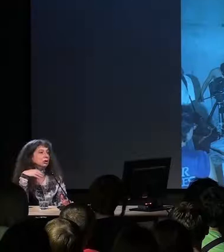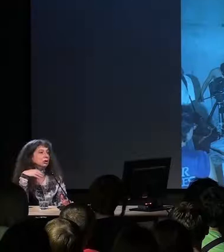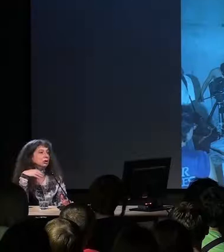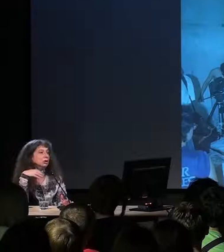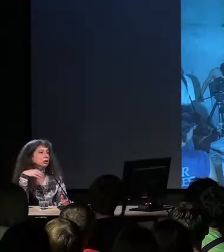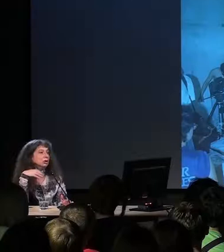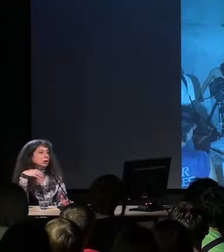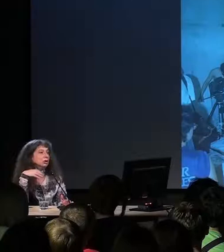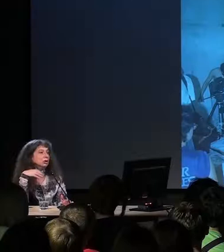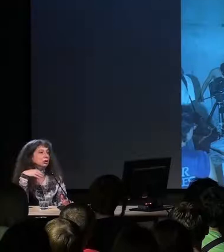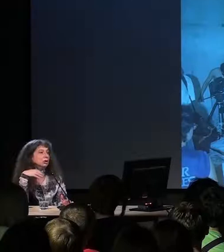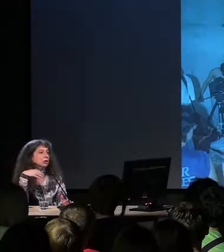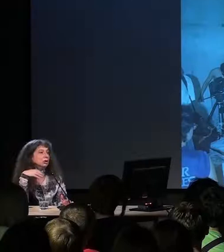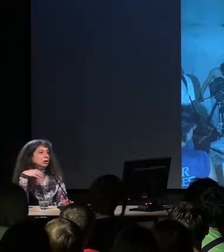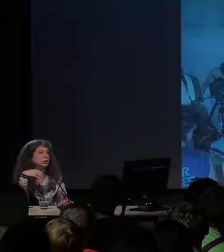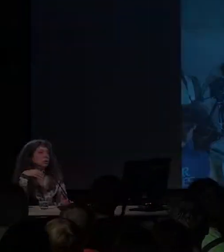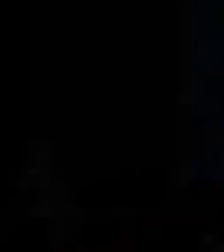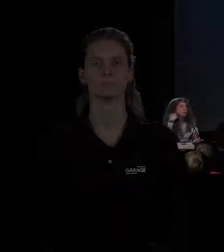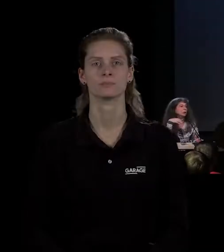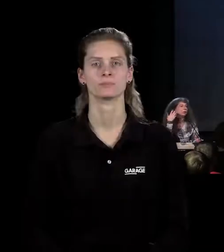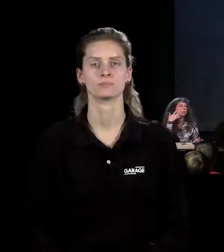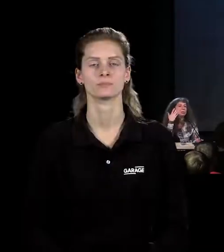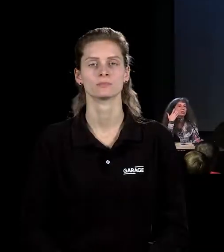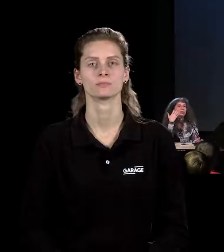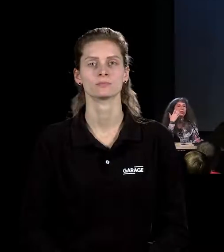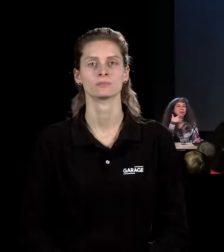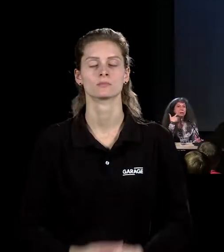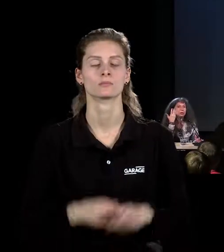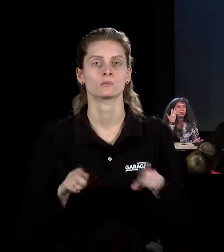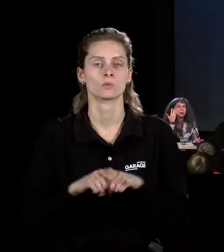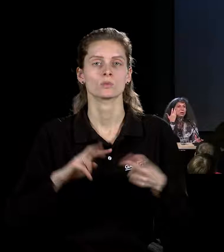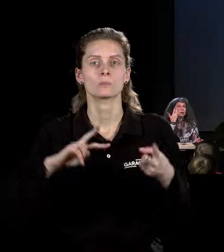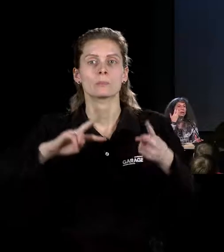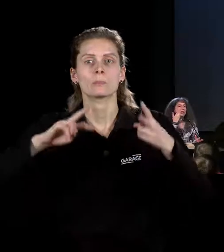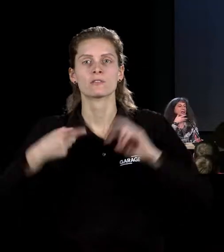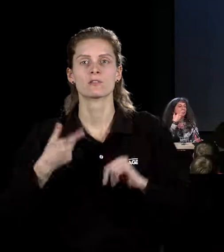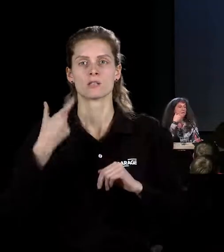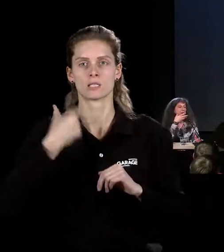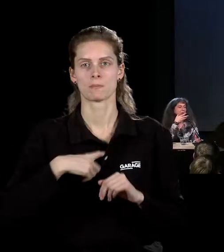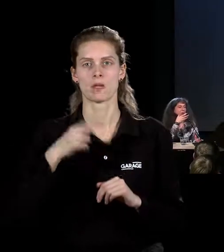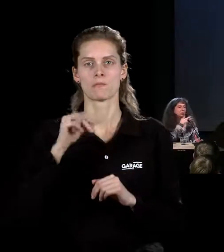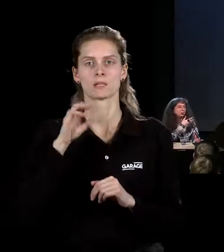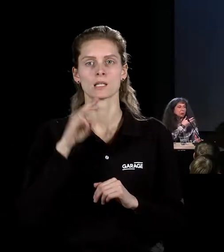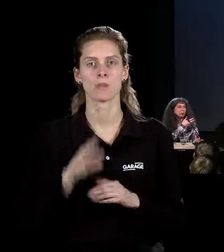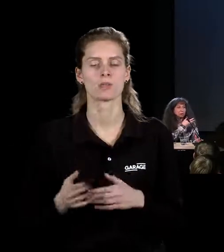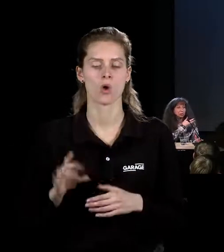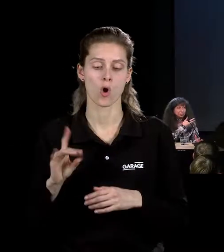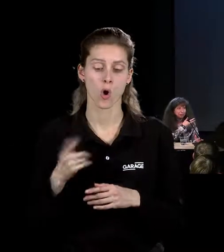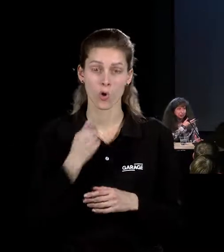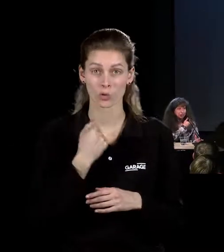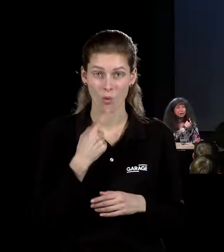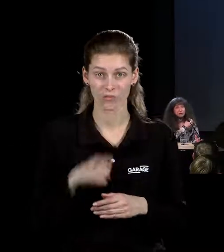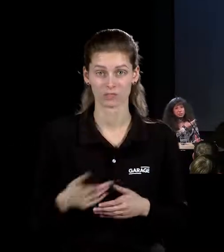прямоугольное блюдо, стоящее на белом покрытии. Вот это вот тоже превращение себя в предмет, собирание этой крови, крови,